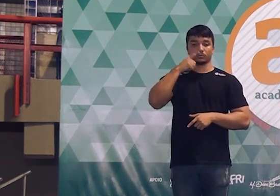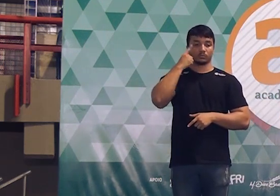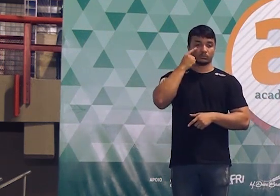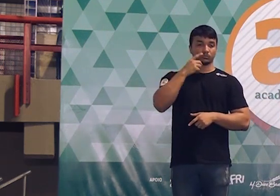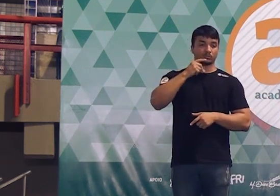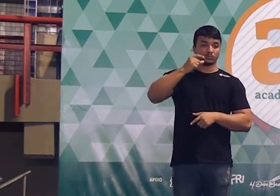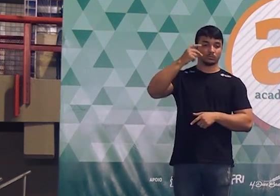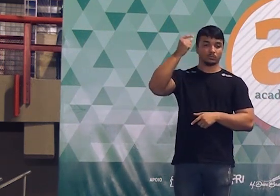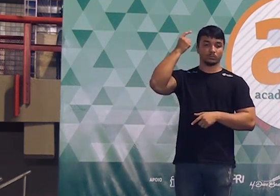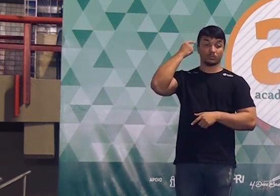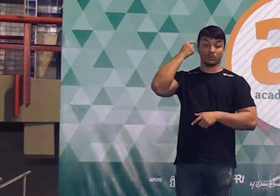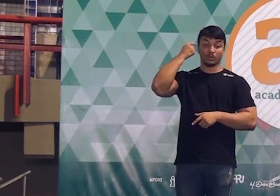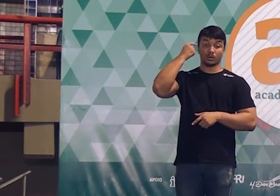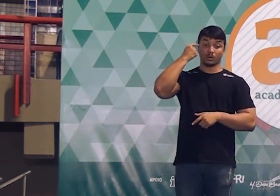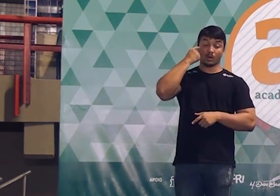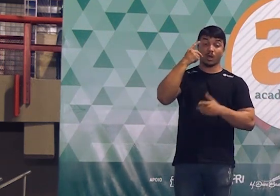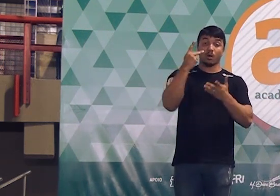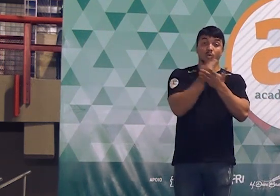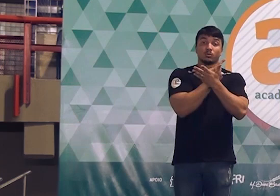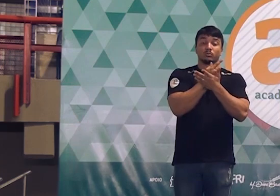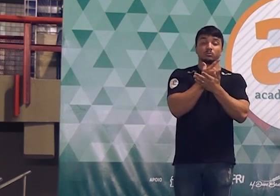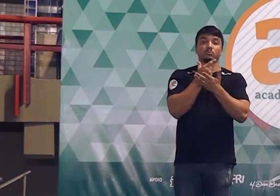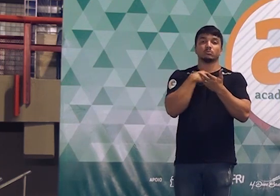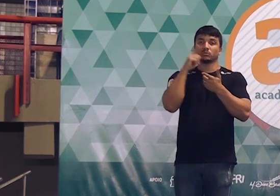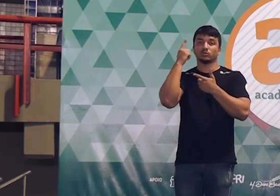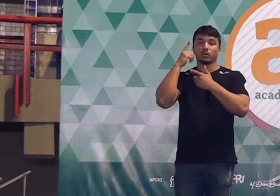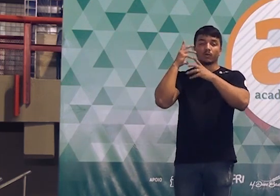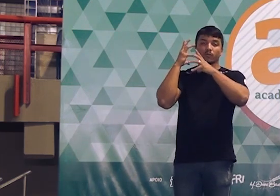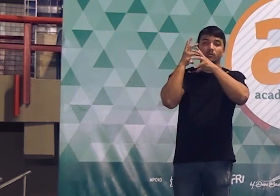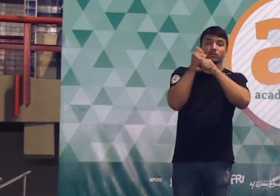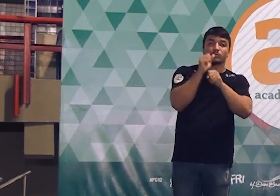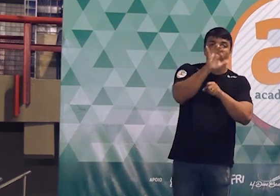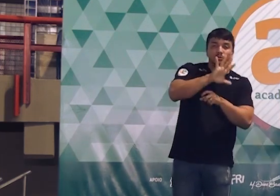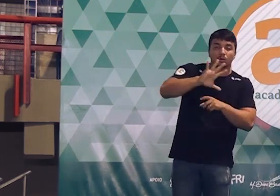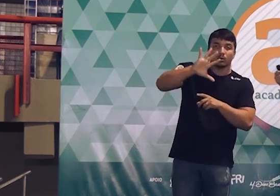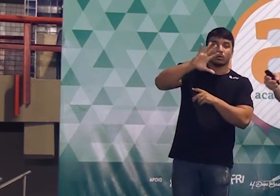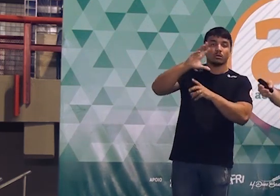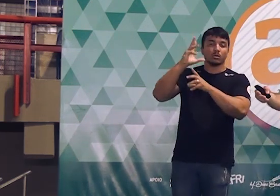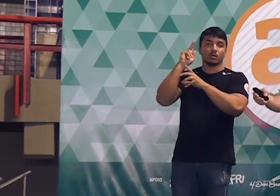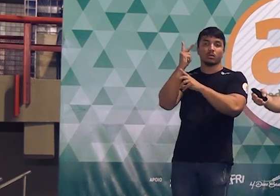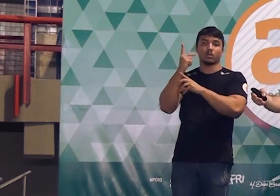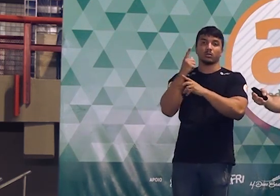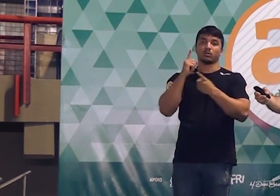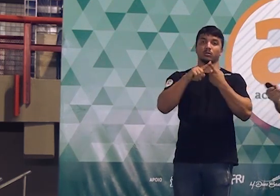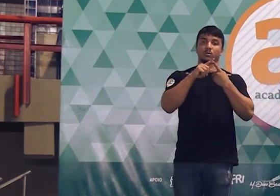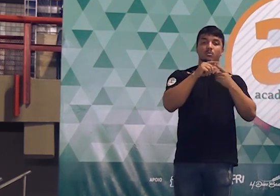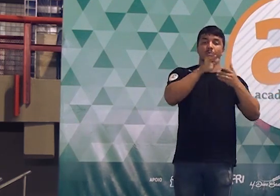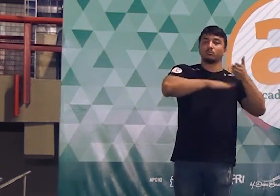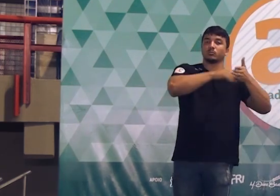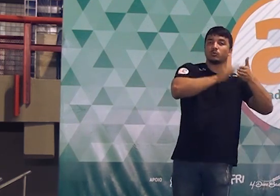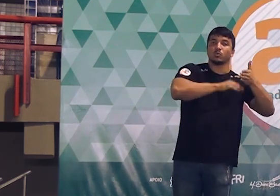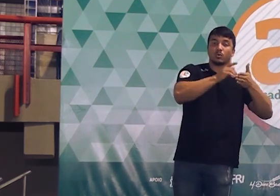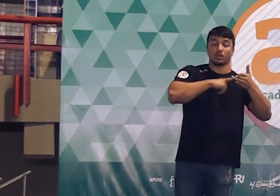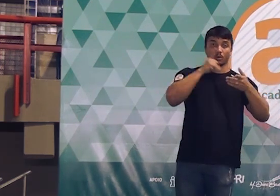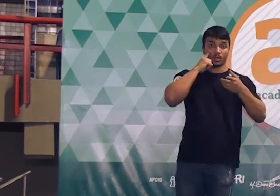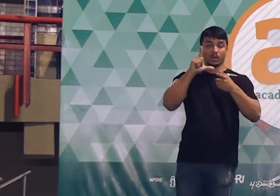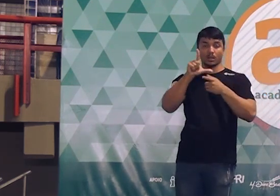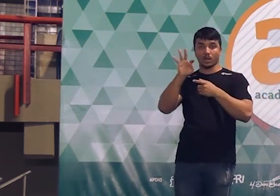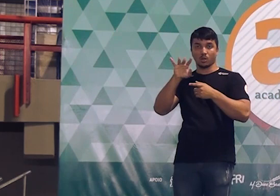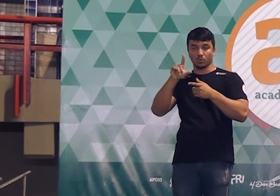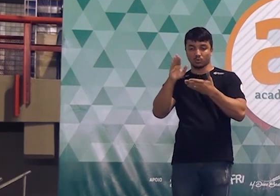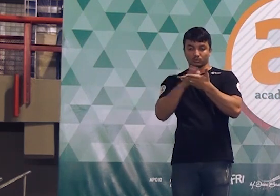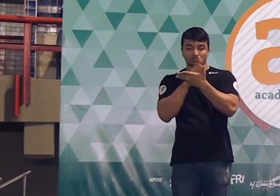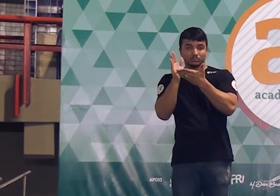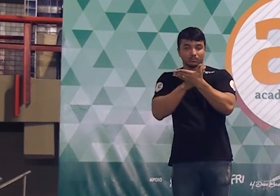a geografia acontecendo ao longo das pinturas, ao longo da literatura. Você lê um livro de